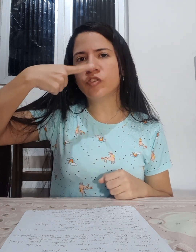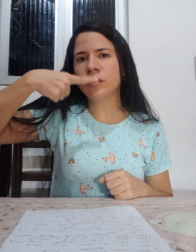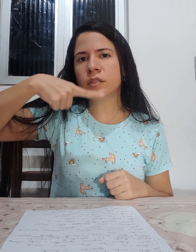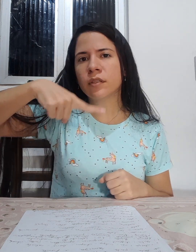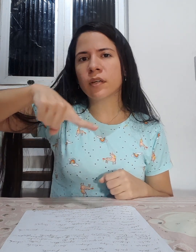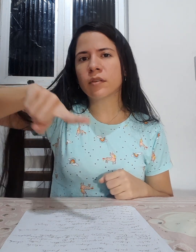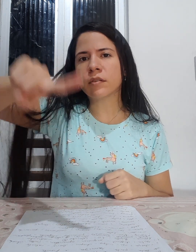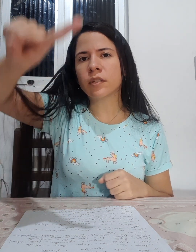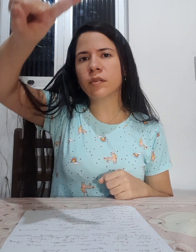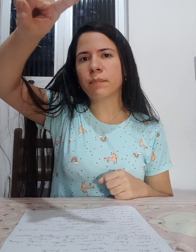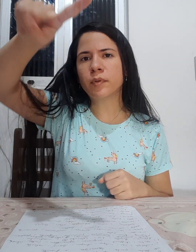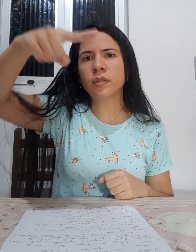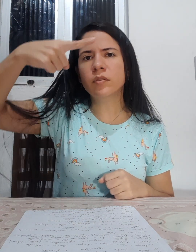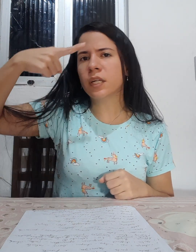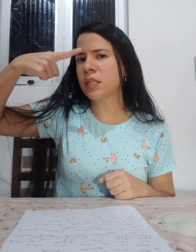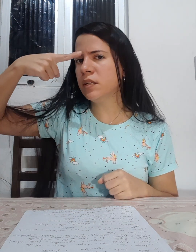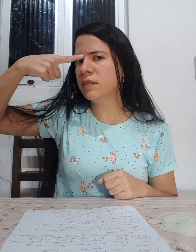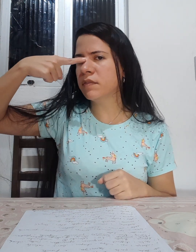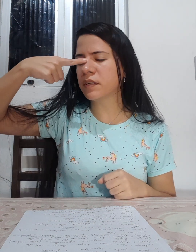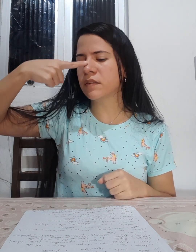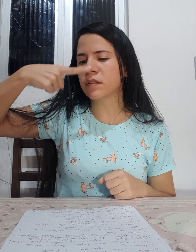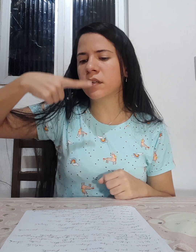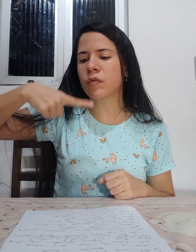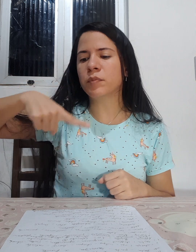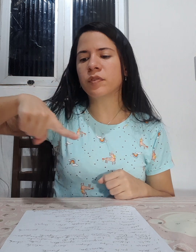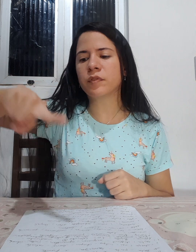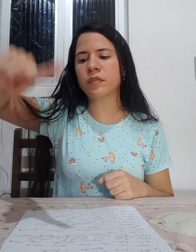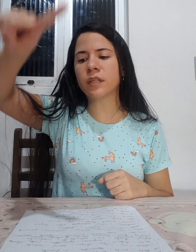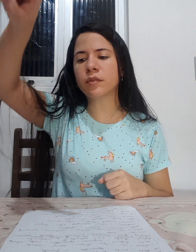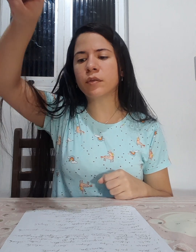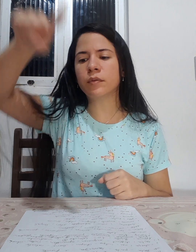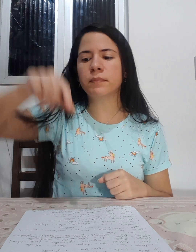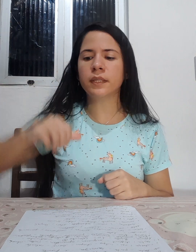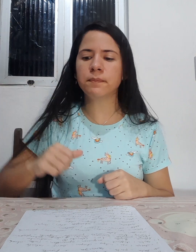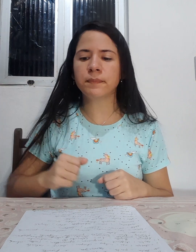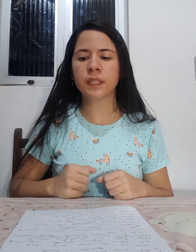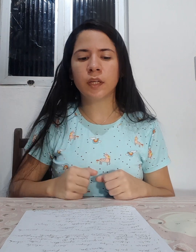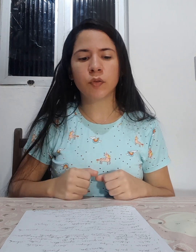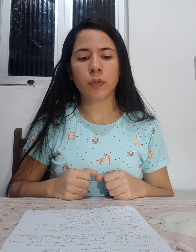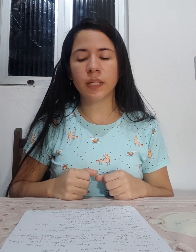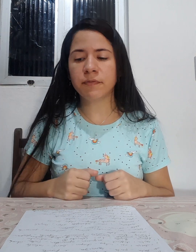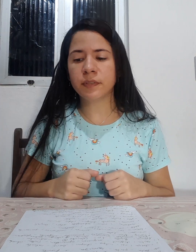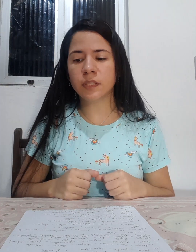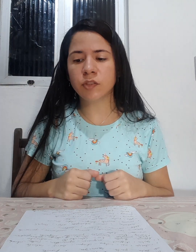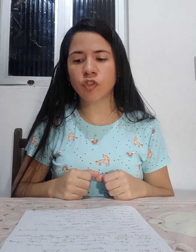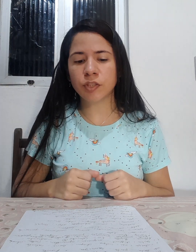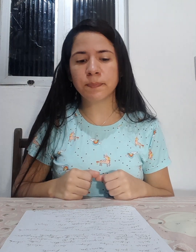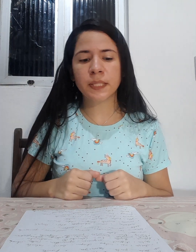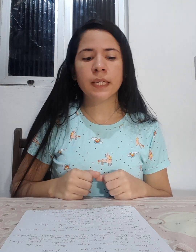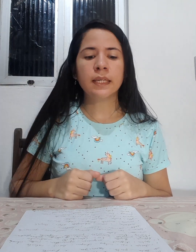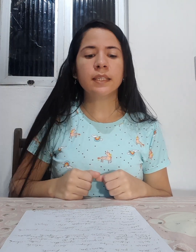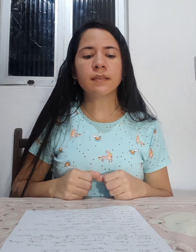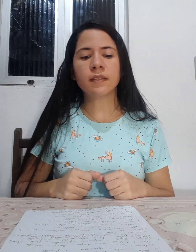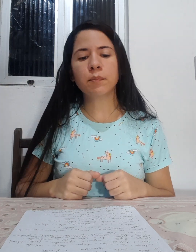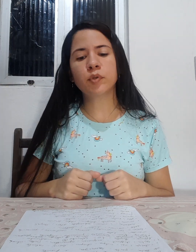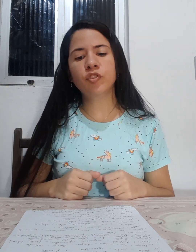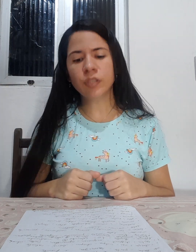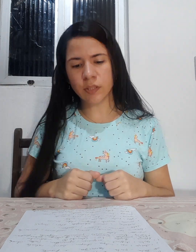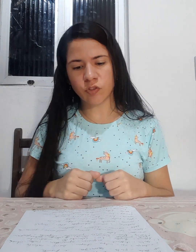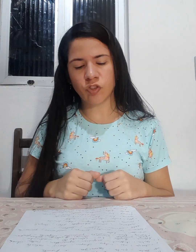Elefante, que é tocando a ponta do nariz e faz aqui como se fosse a tromba do elefante. E assim por diante.